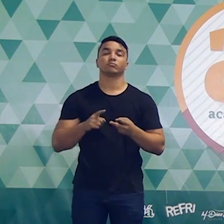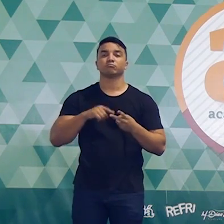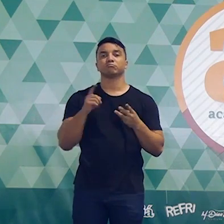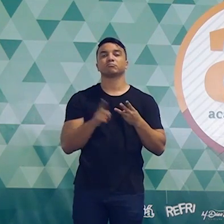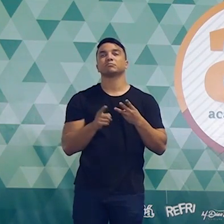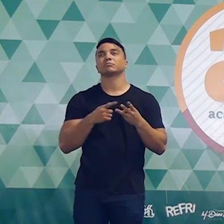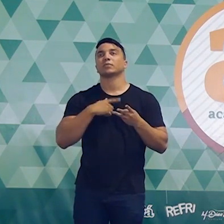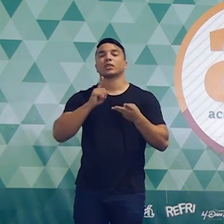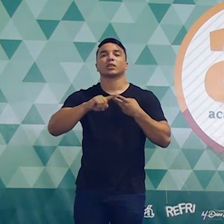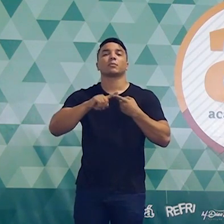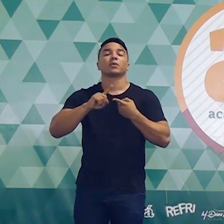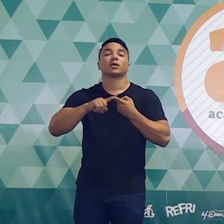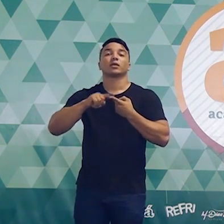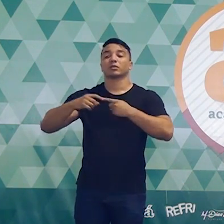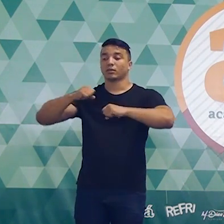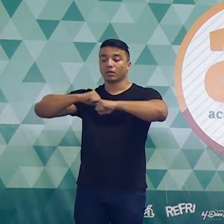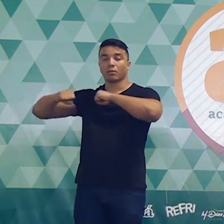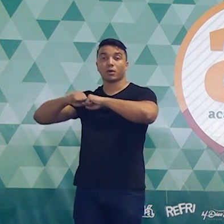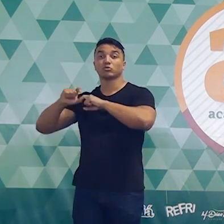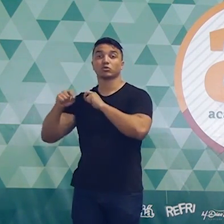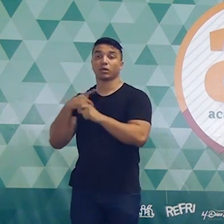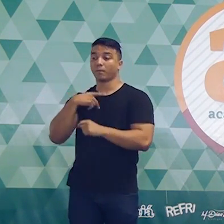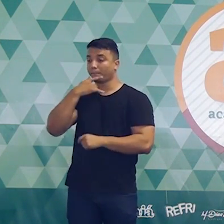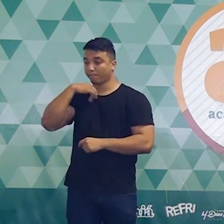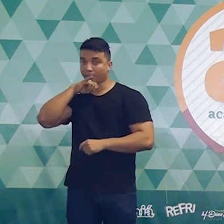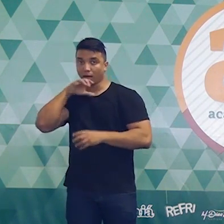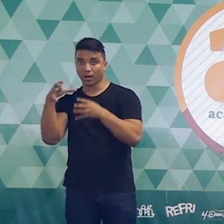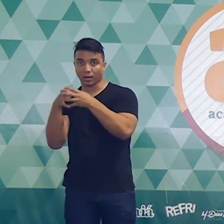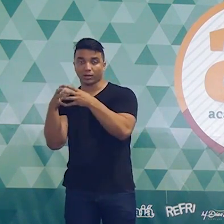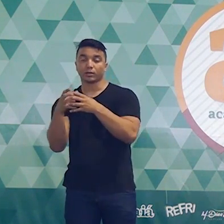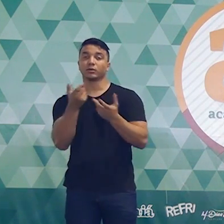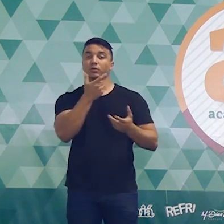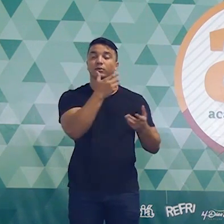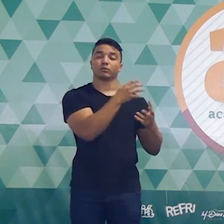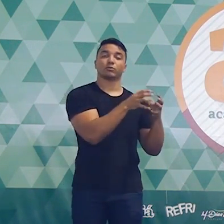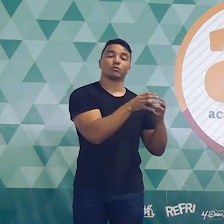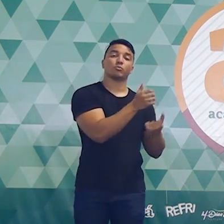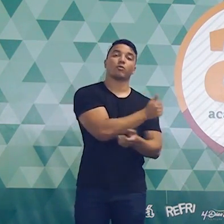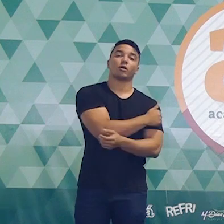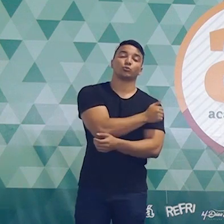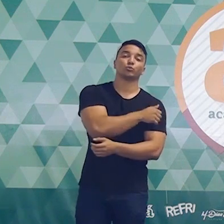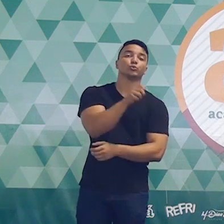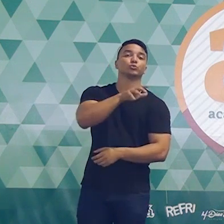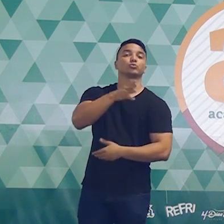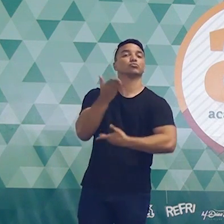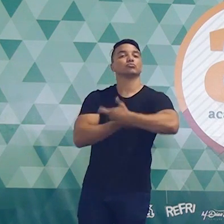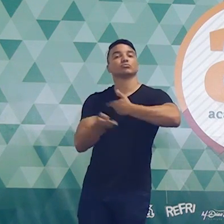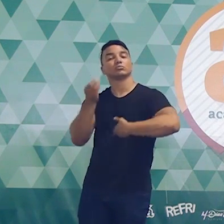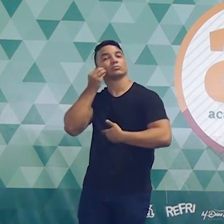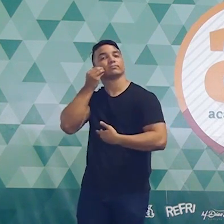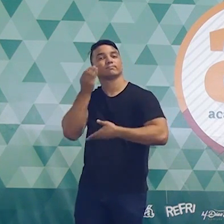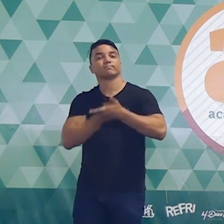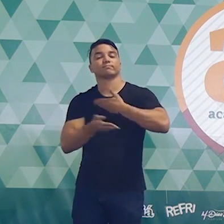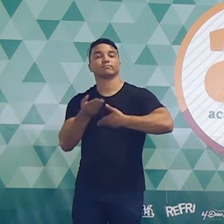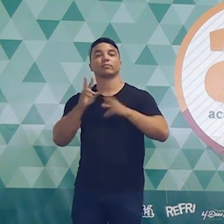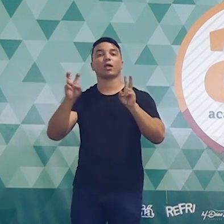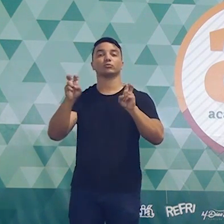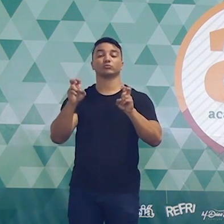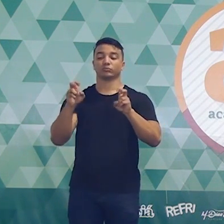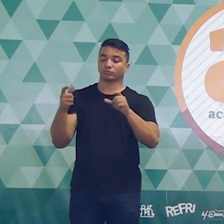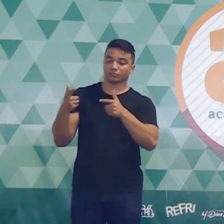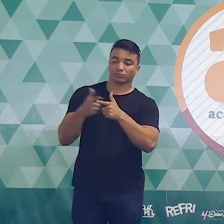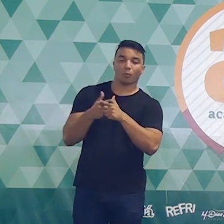escolas podem promover debates entre pais e filhos, entre pais e alunos, para tentar interagir sobre determinado